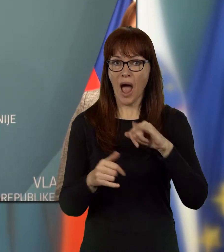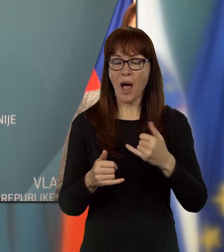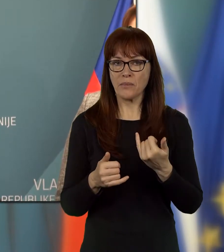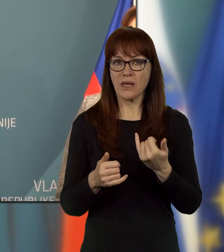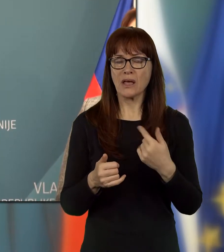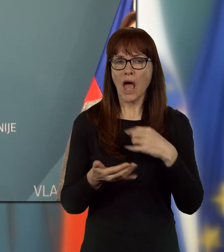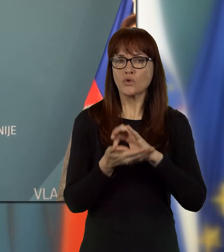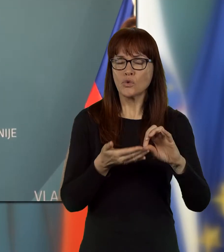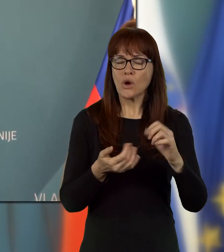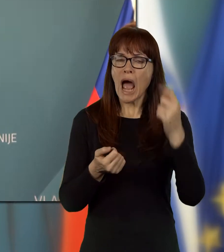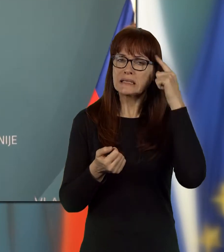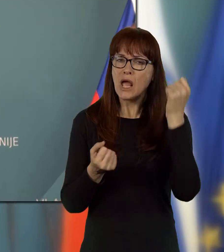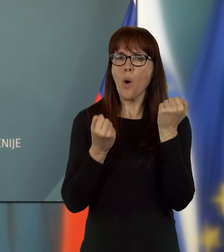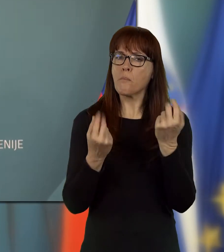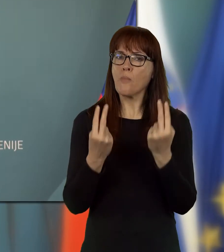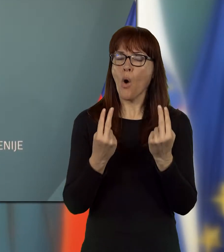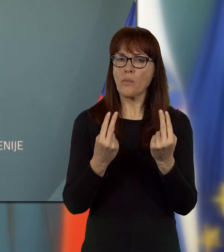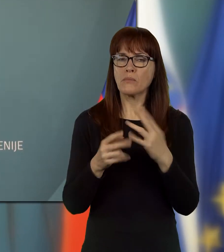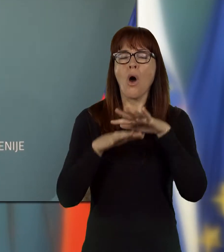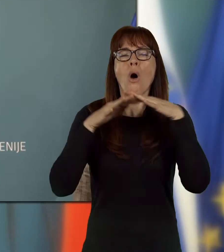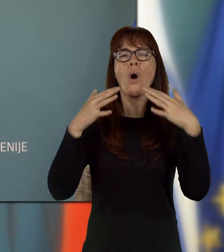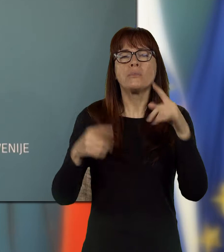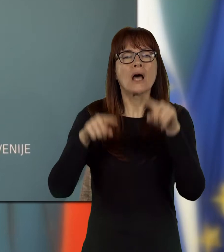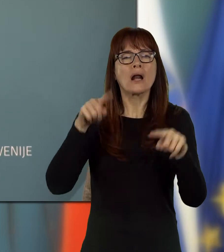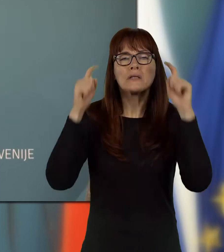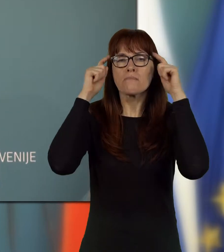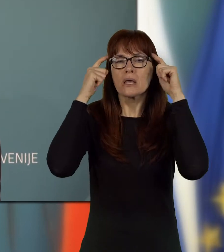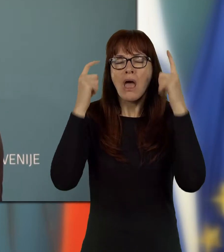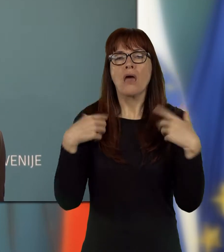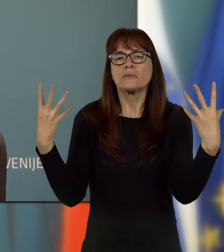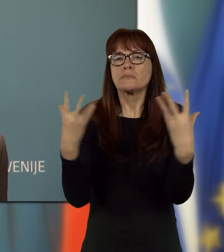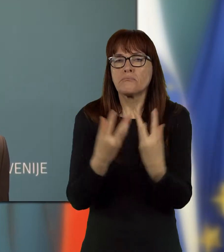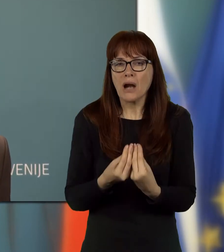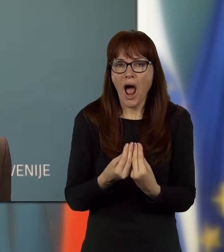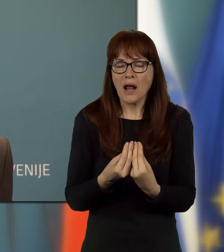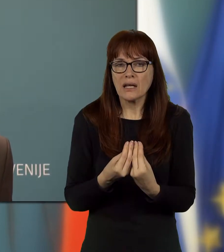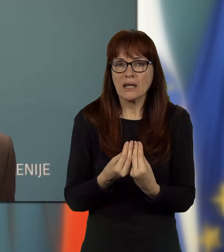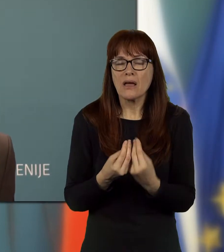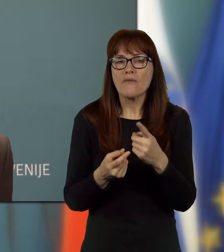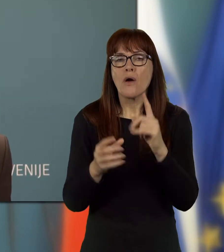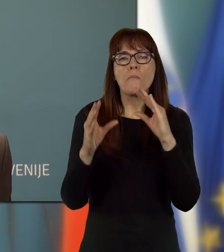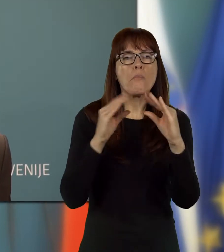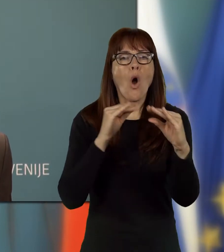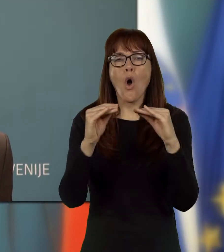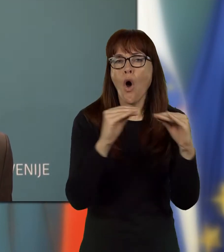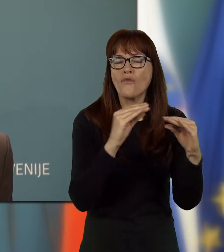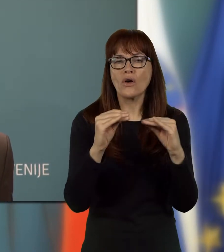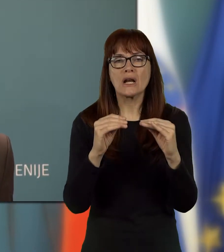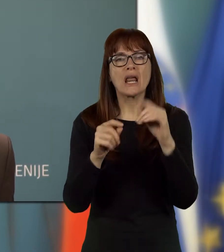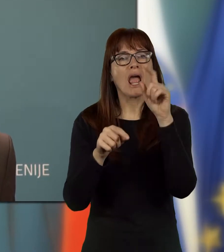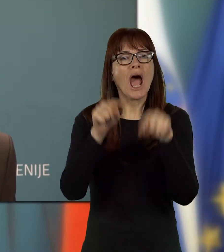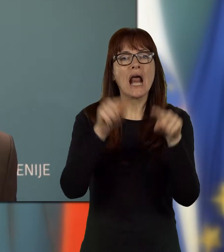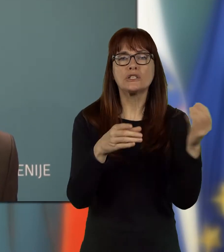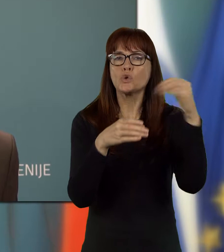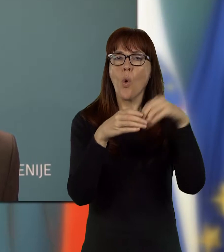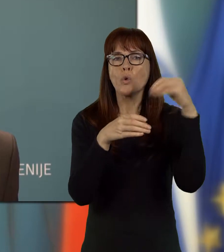je na našem uradu zdelo zelo pomembno, da v obilici različnih mnenj, ki smo jih zbrali v pogovorih z